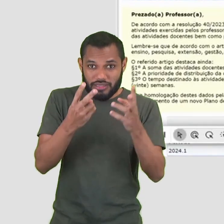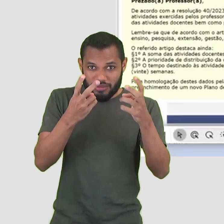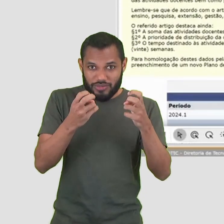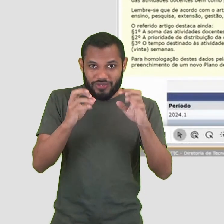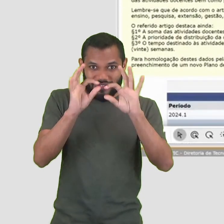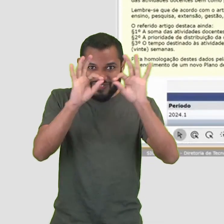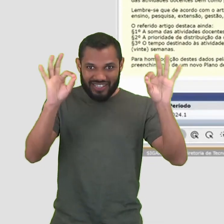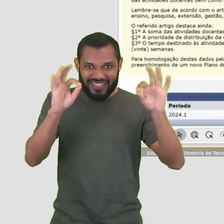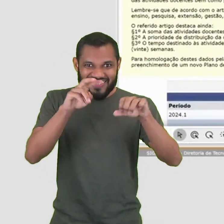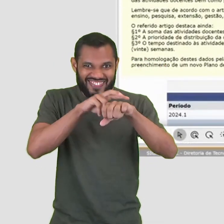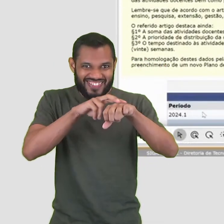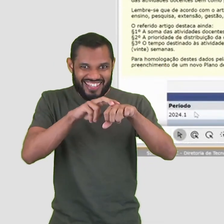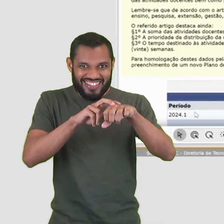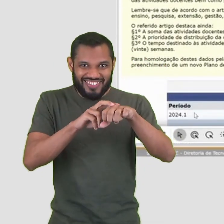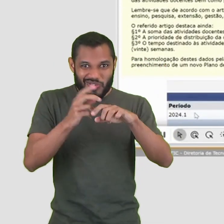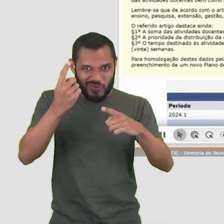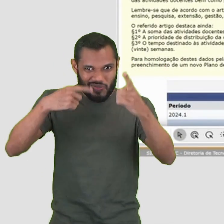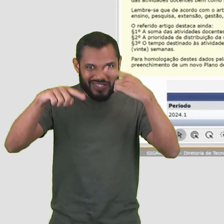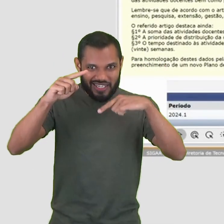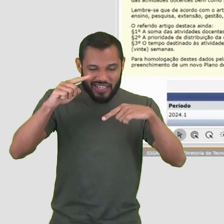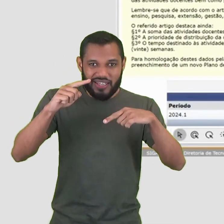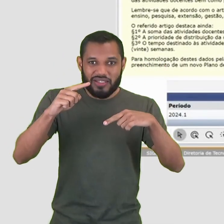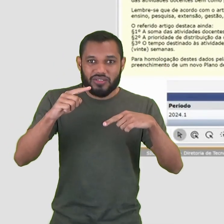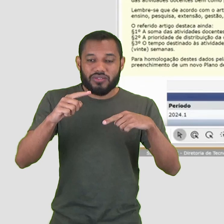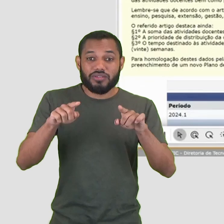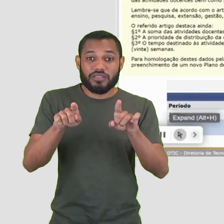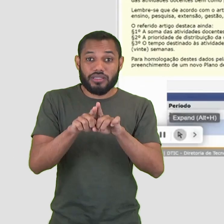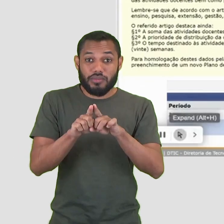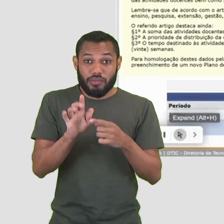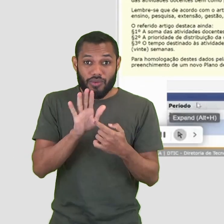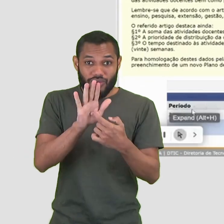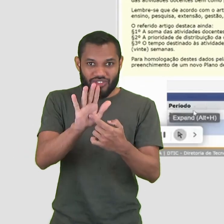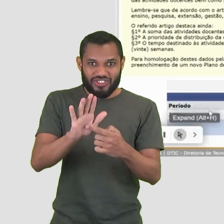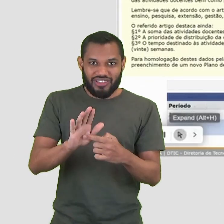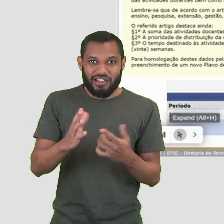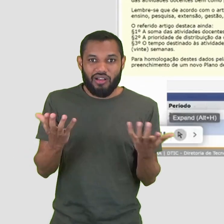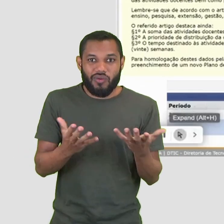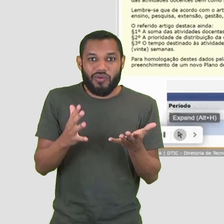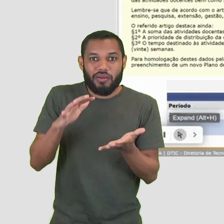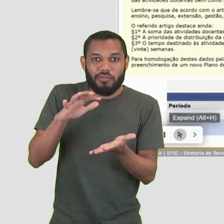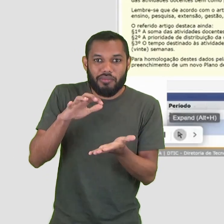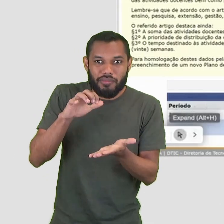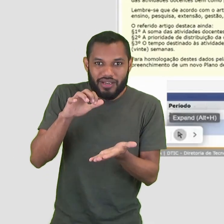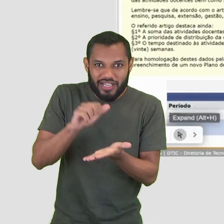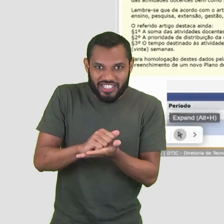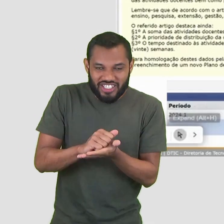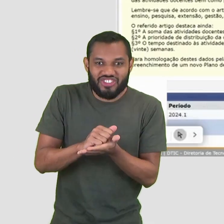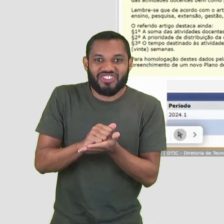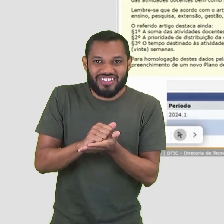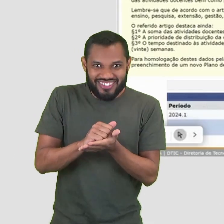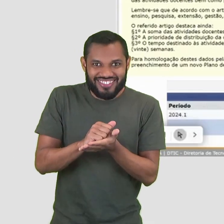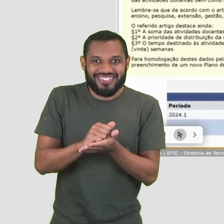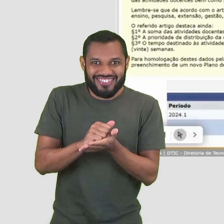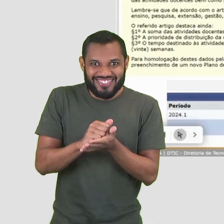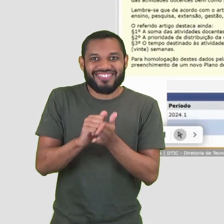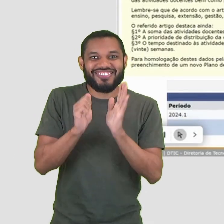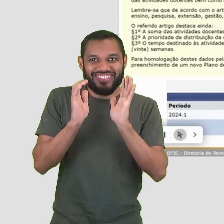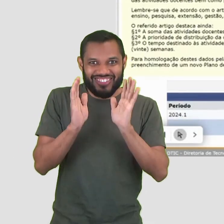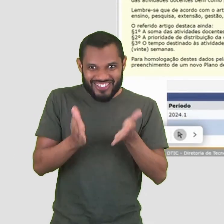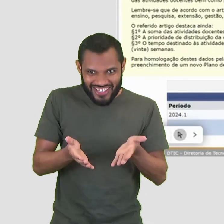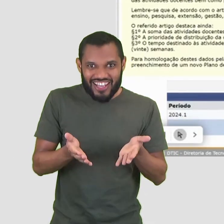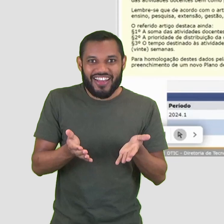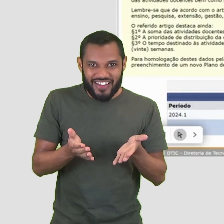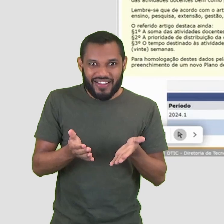com sucesso. A situação aqui muda, né? Então, eu tenho aqui o PSAD